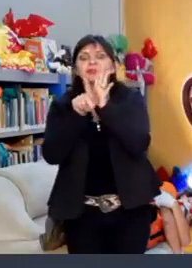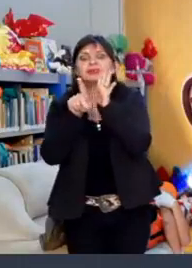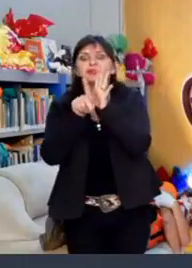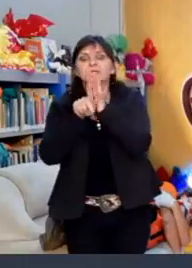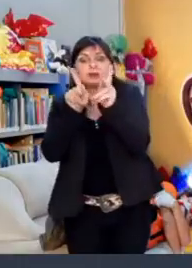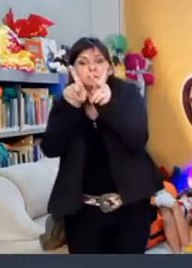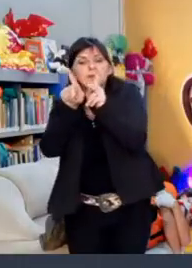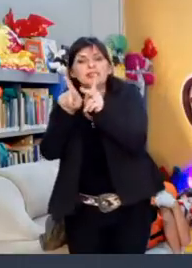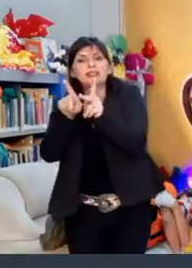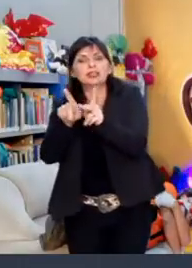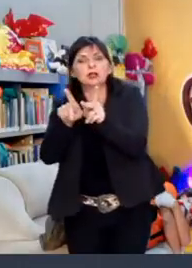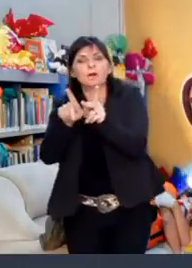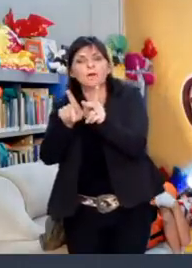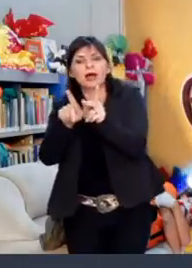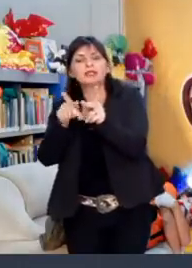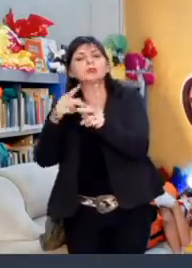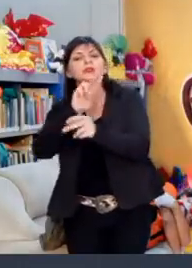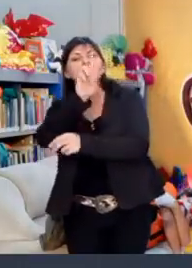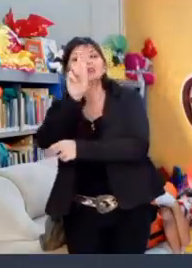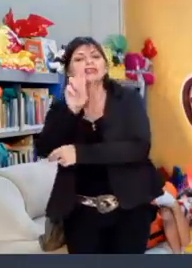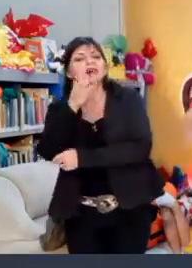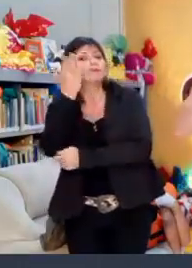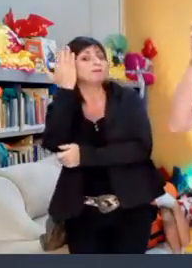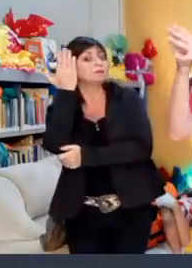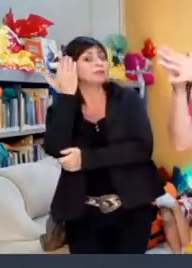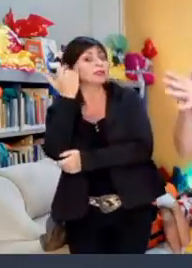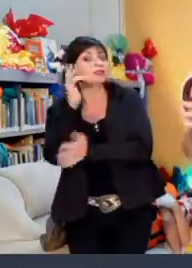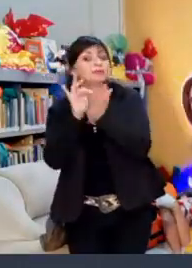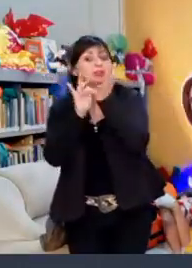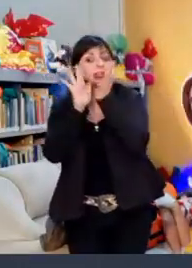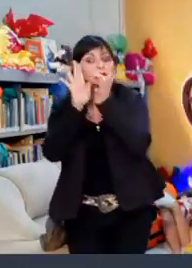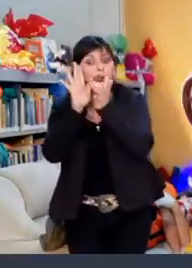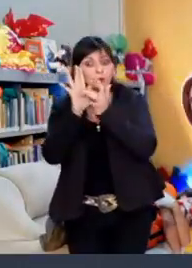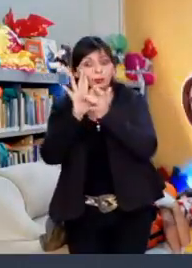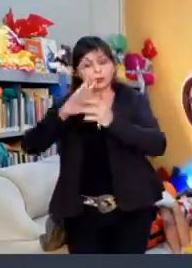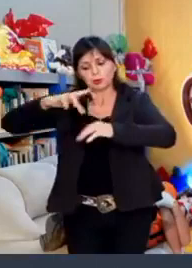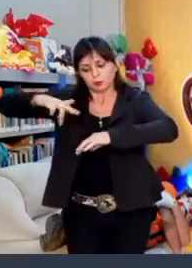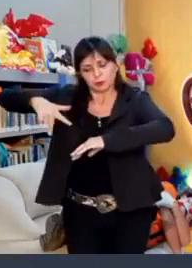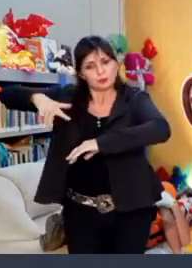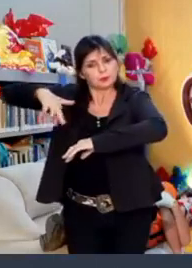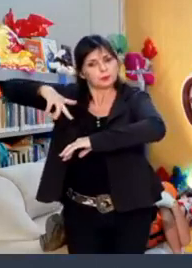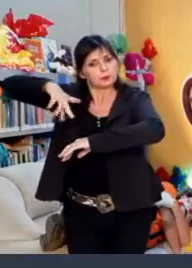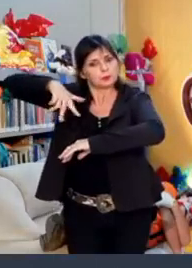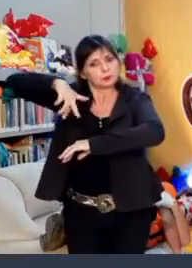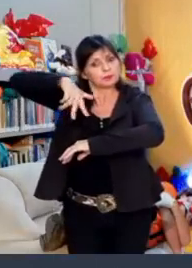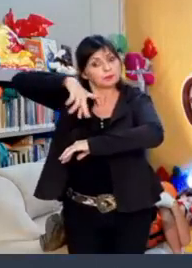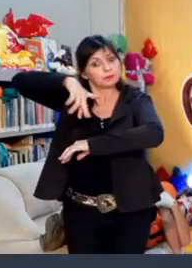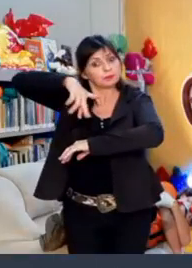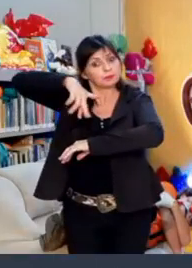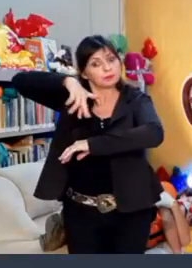ser colocado nas casas, segundo a tradição, para proteger